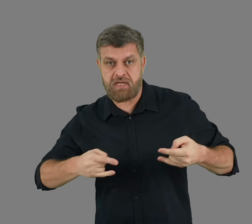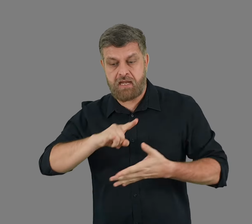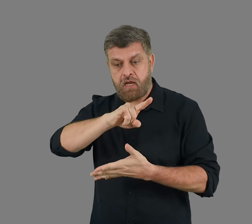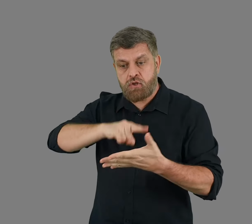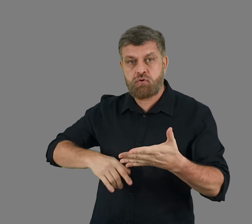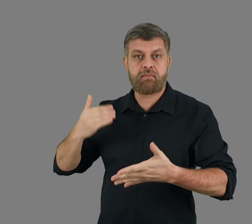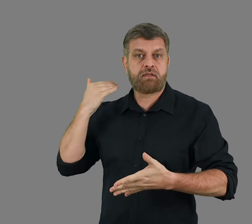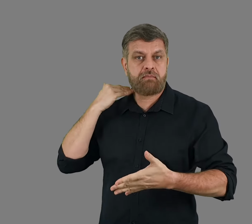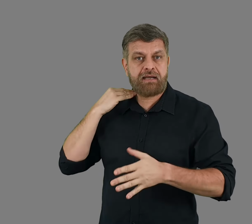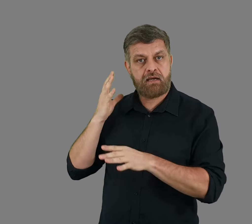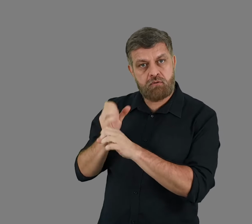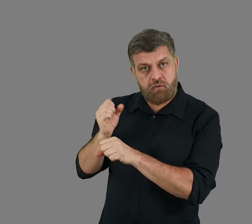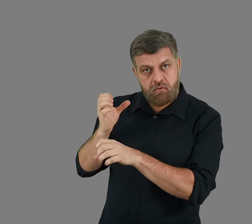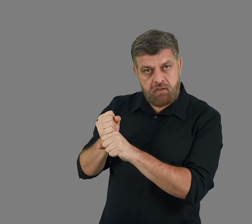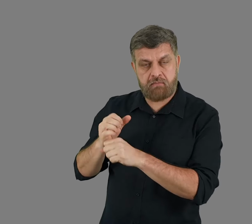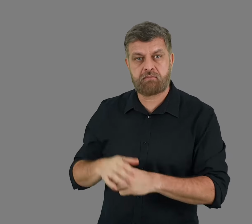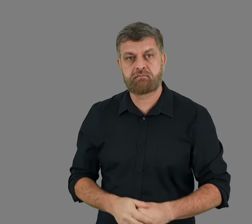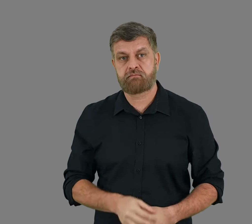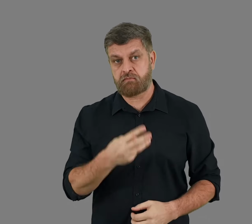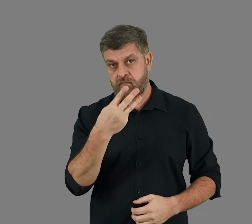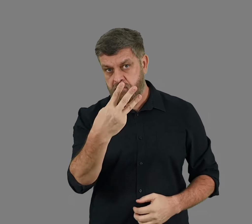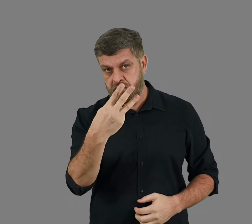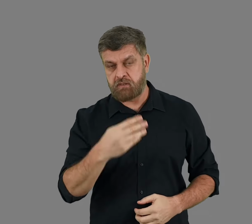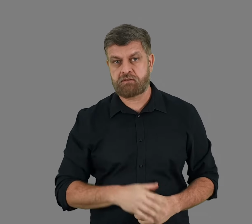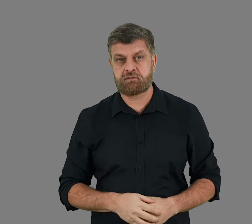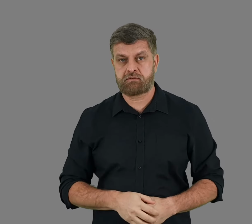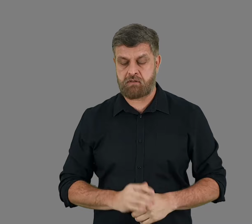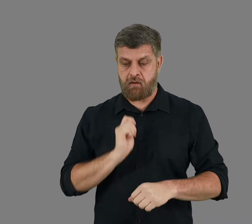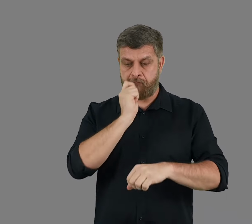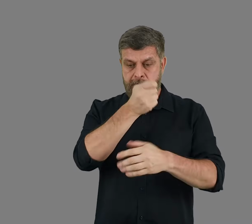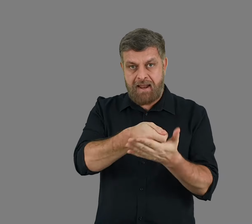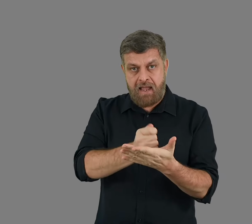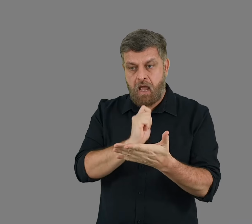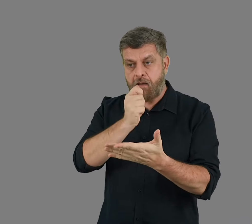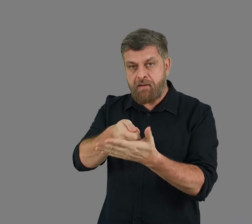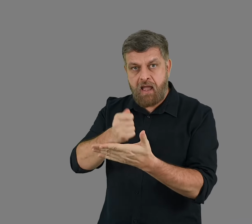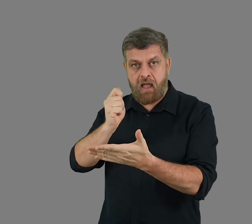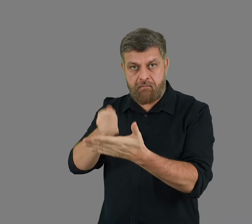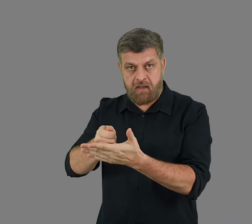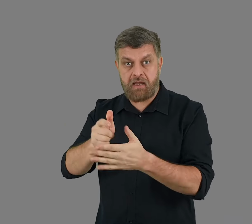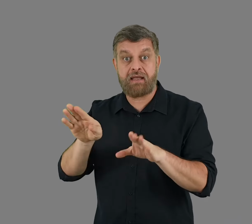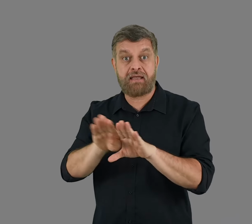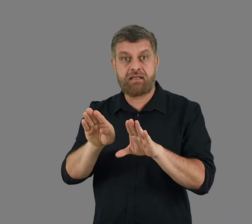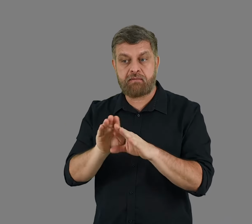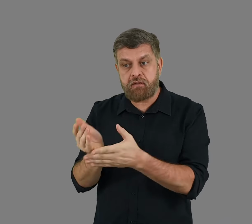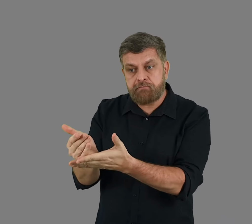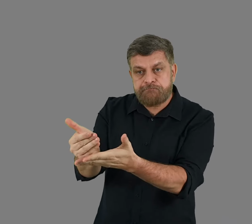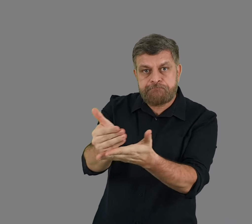contábeis. 3. Efetuar os pagamentos autorizados e recebimentos devidos à